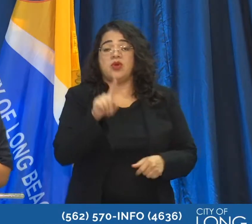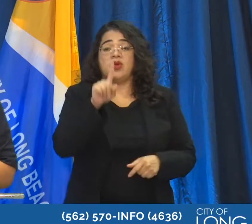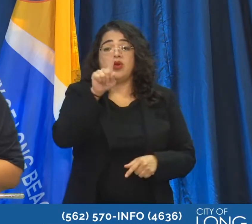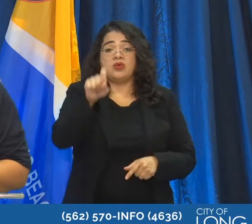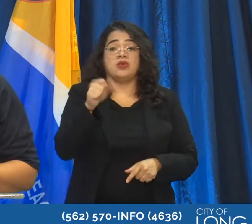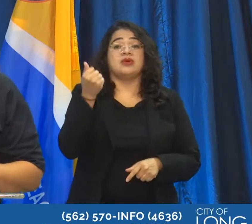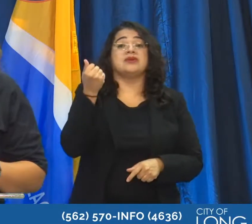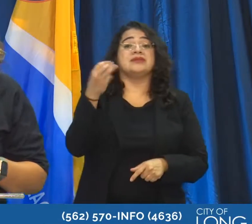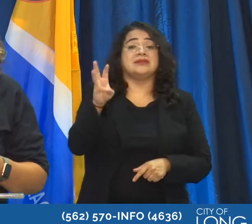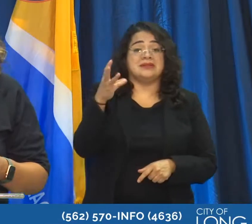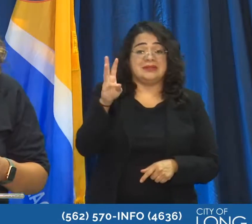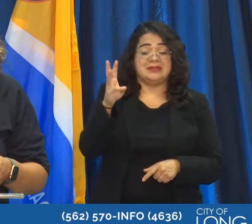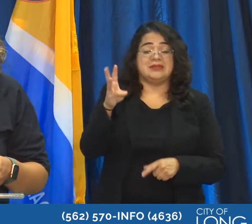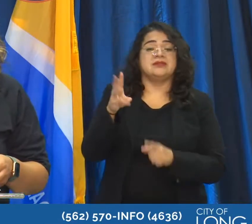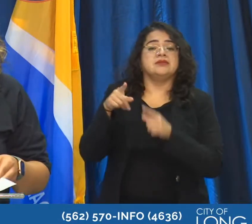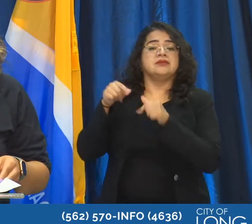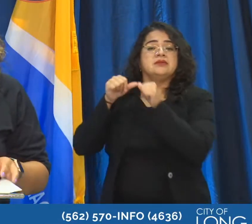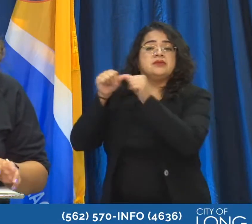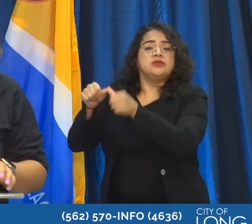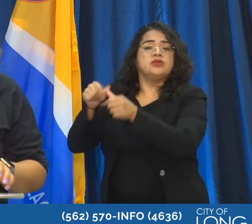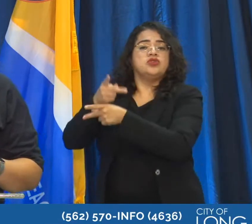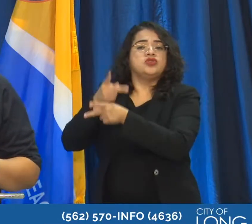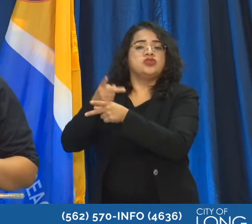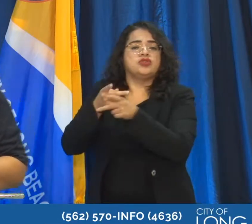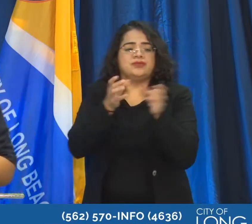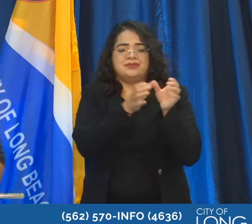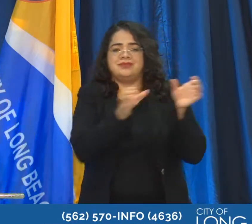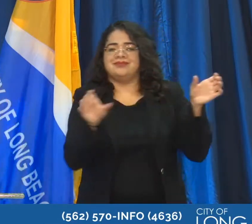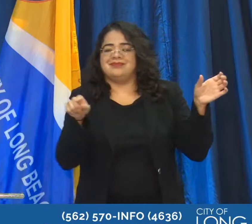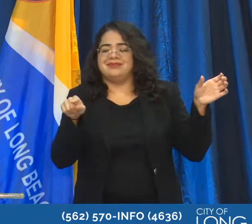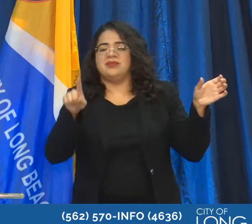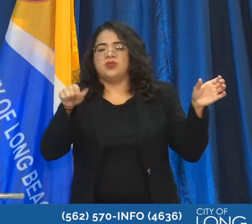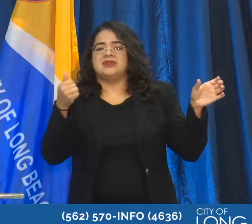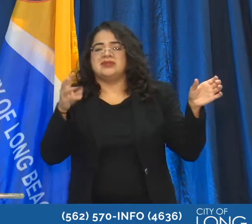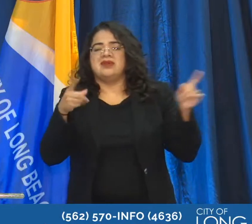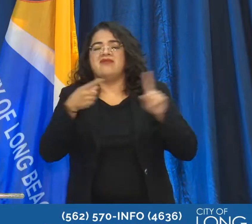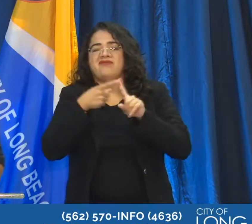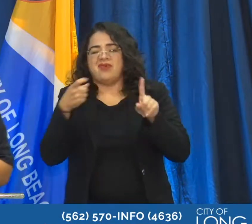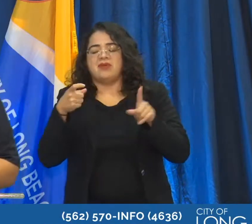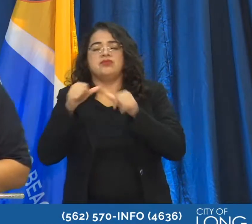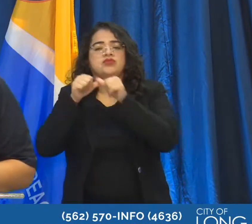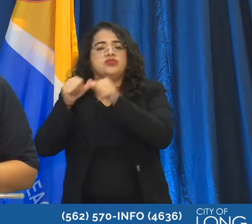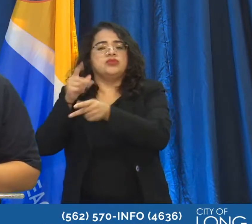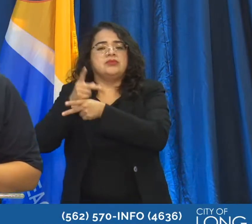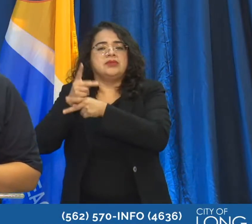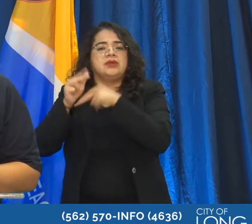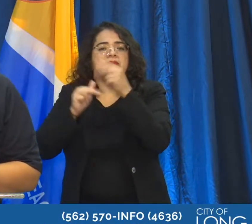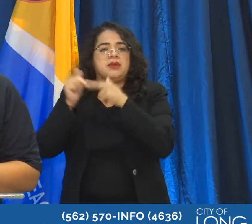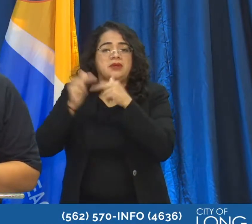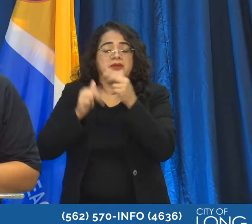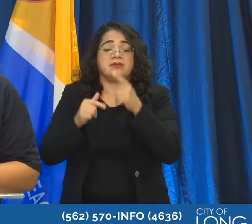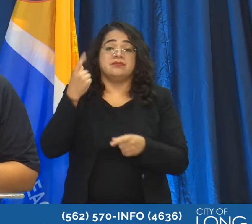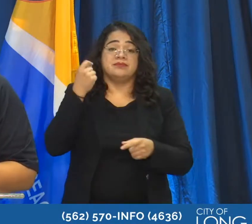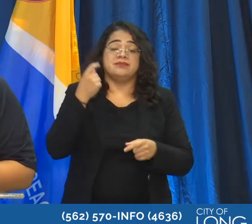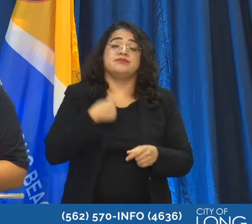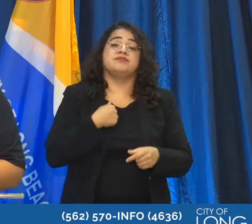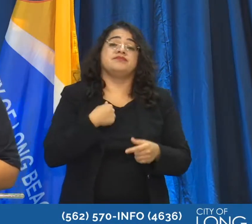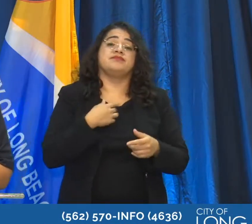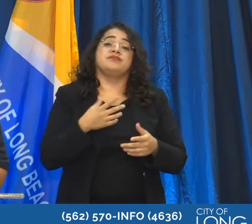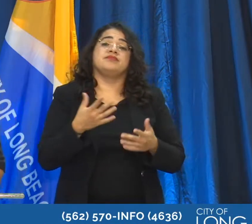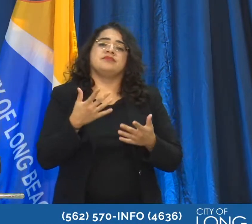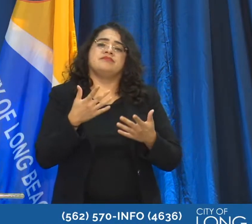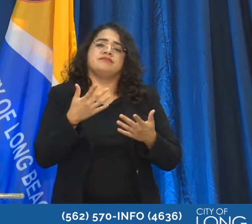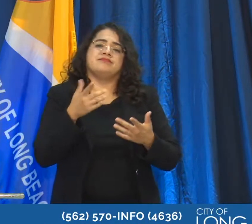esas muertes se han asociado con centros de enfermería de largo plazo. Quiero empezar con una nota personal